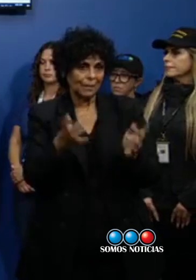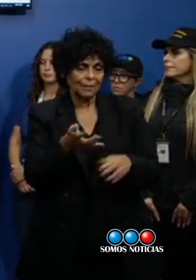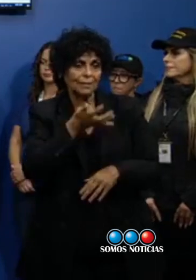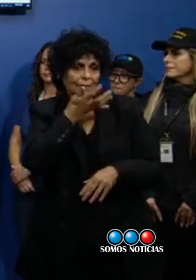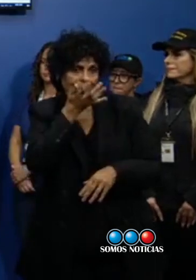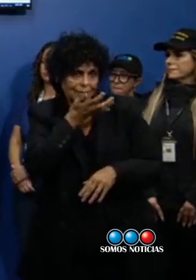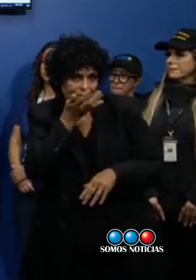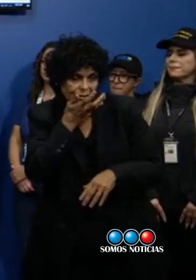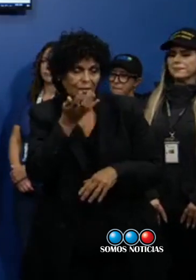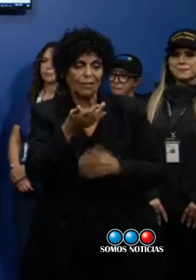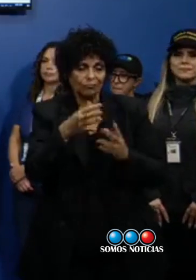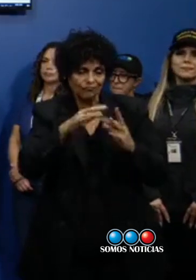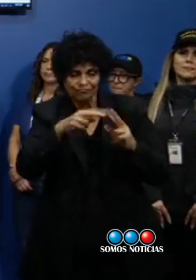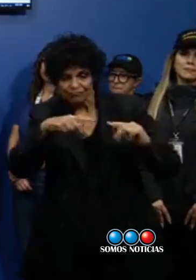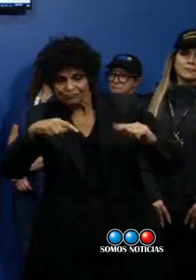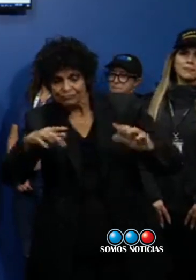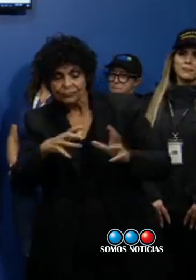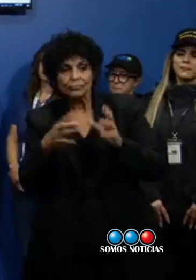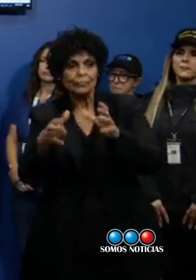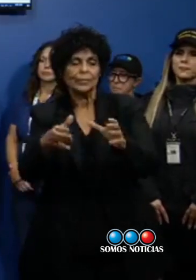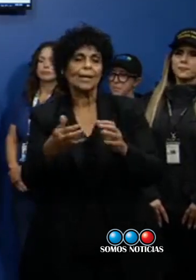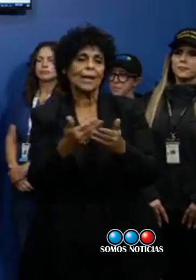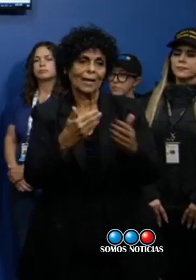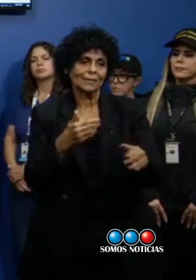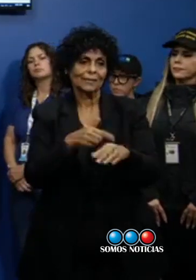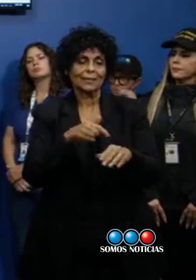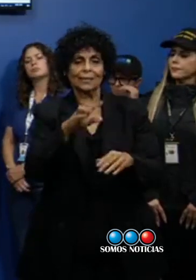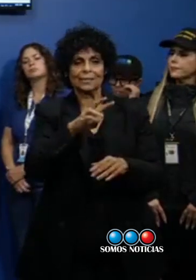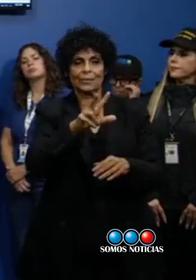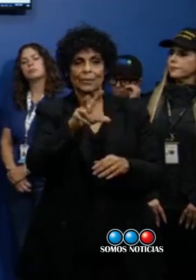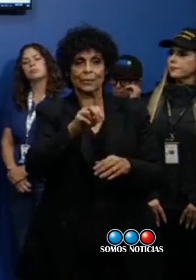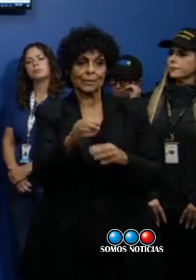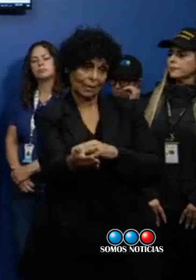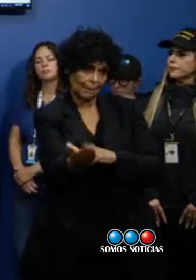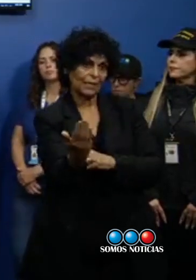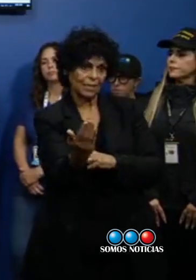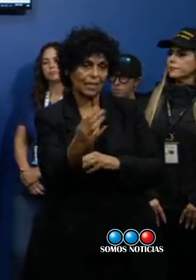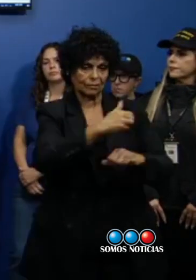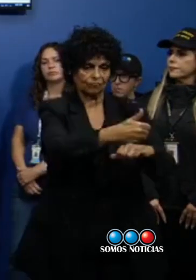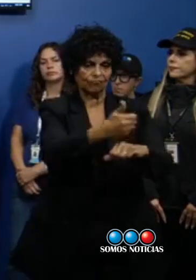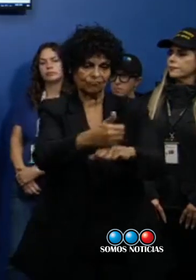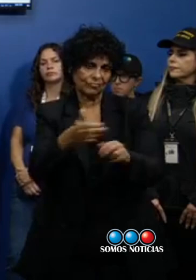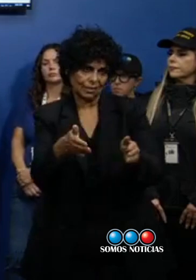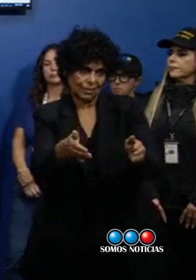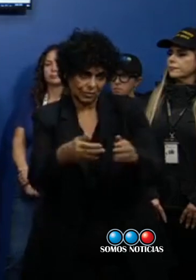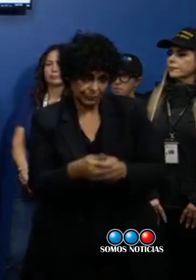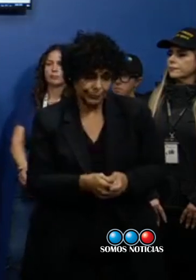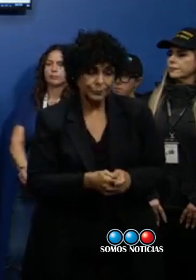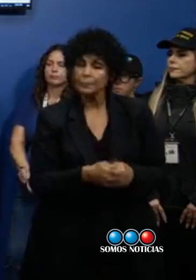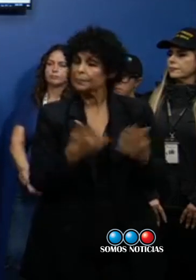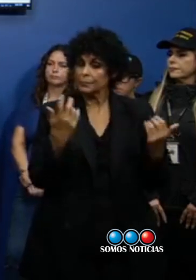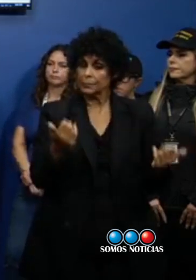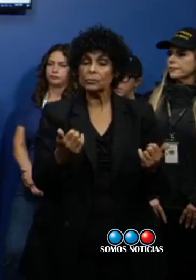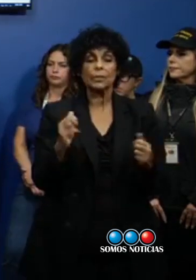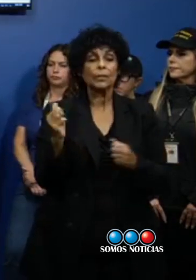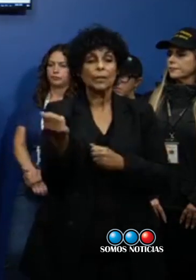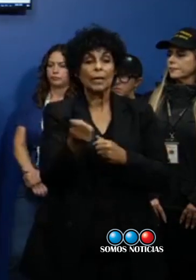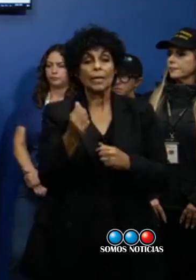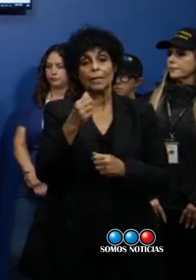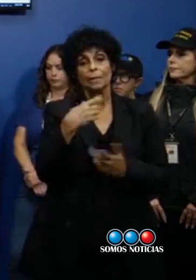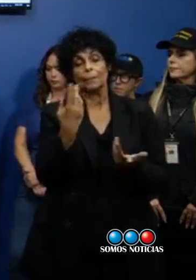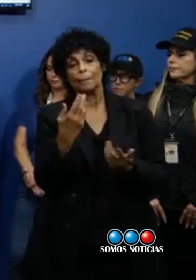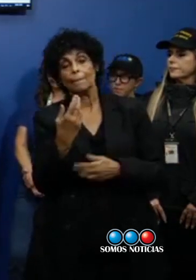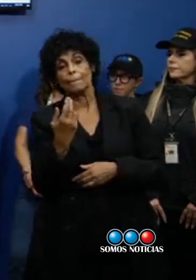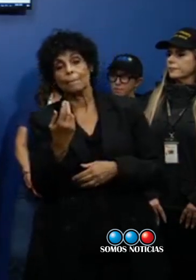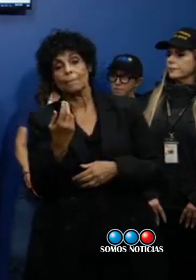acera antes de las 6:30 de la mañana a todos estos clientes se le recogerá basura y los residuos de jardinería el viernes